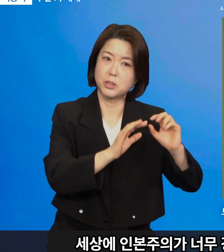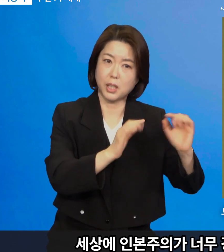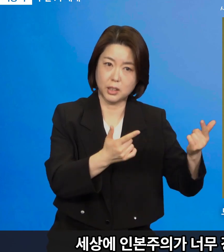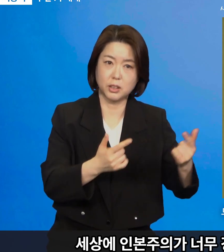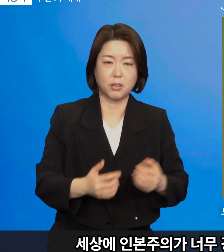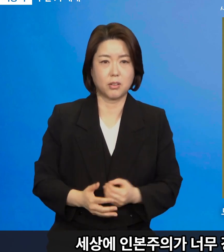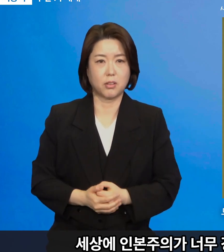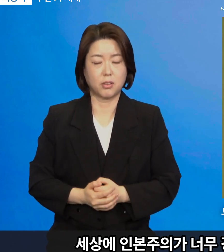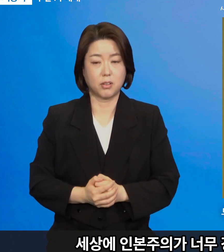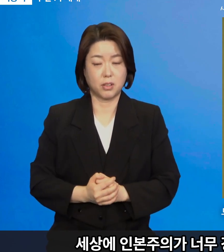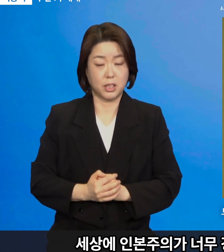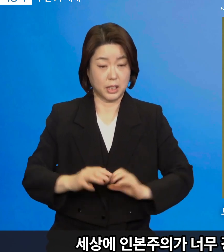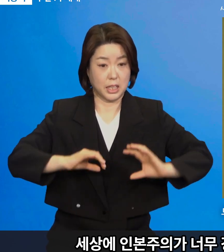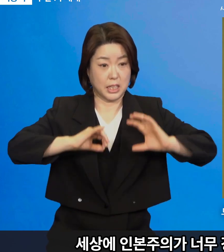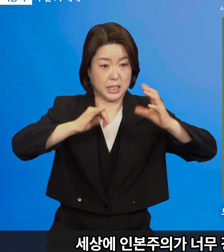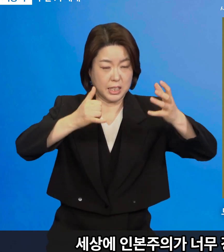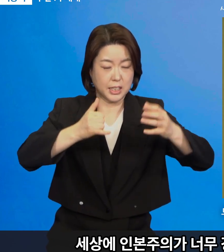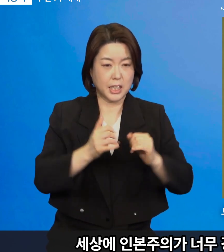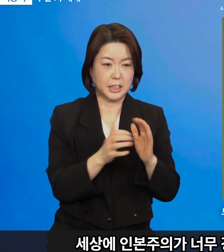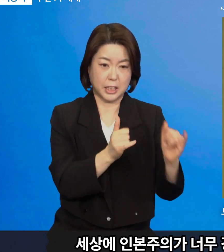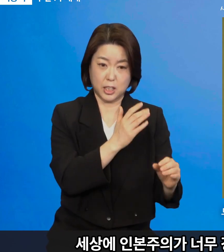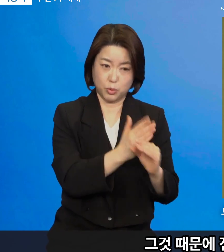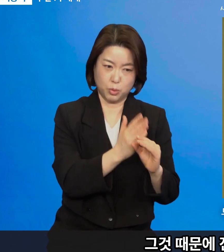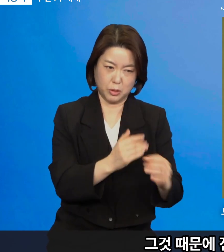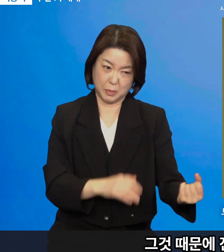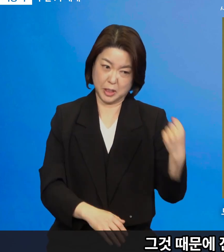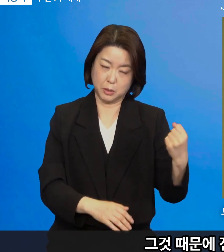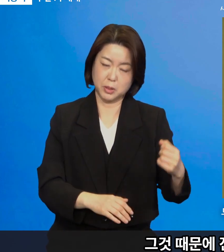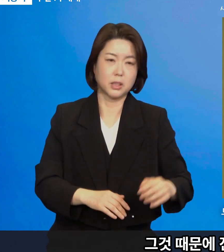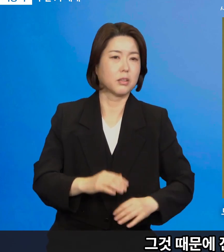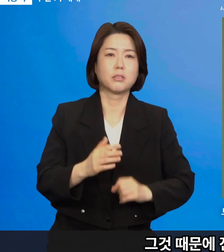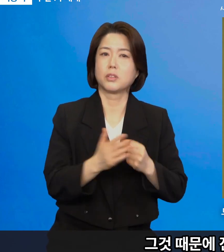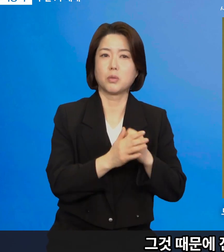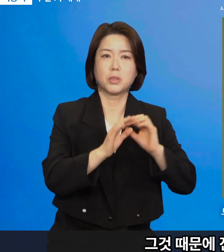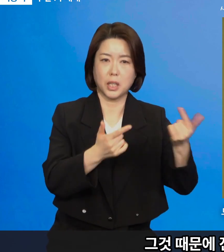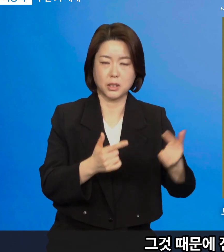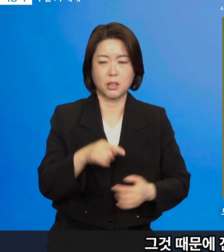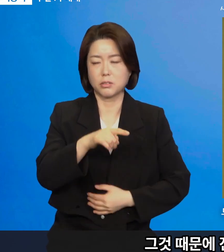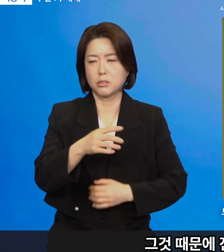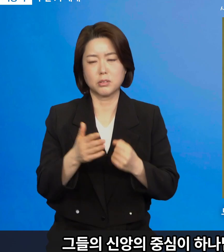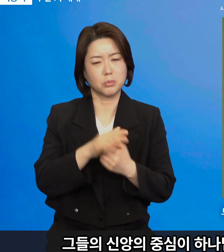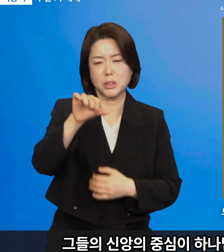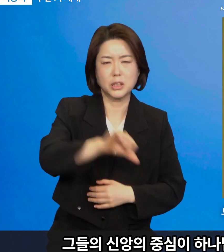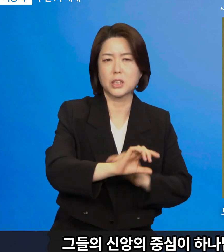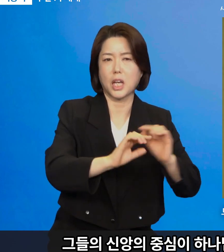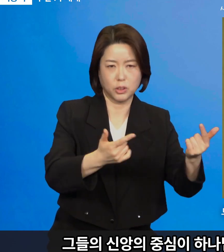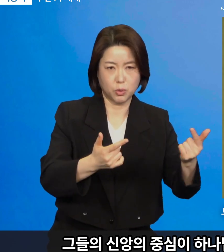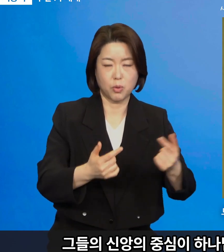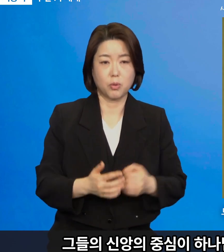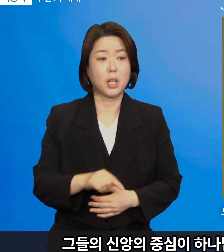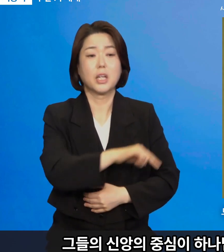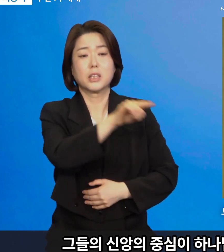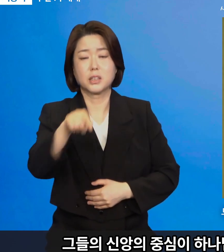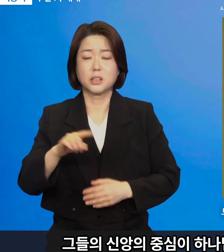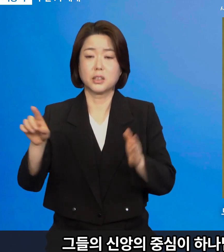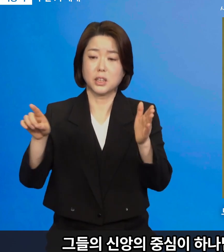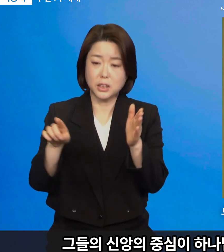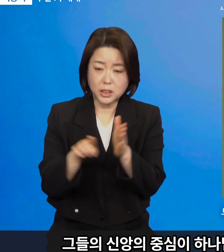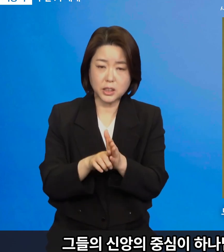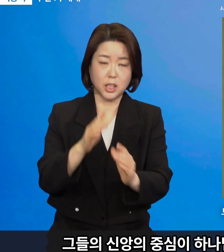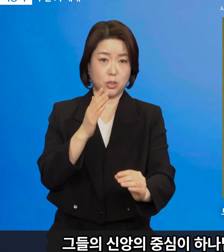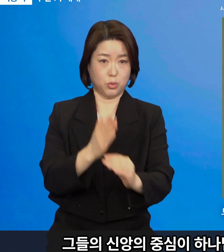세상의 인본주의가 너무 강해서가 아니라는 거예요. 그것 때문에 진 것이 아니고 그들의 신앙의